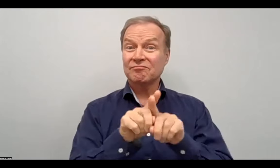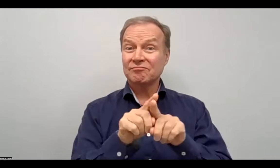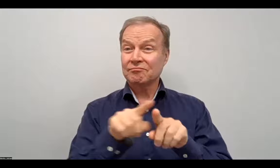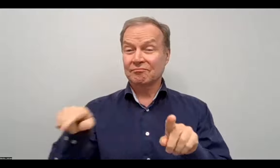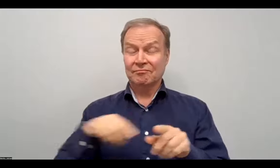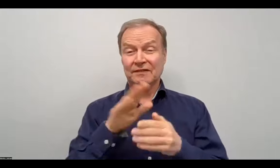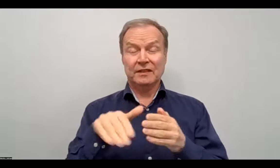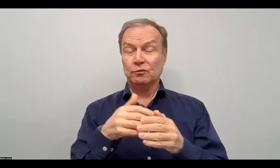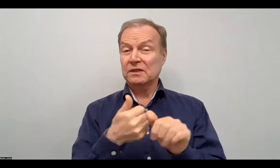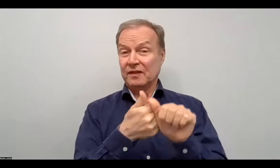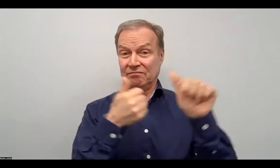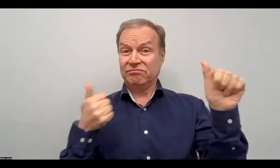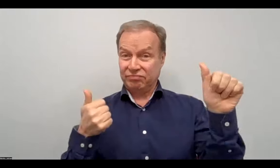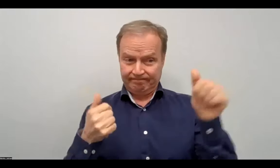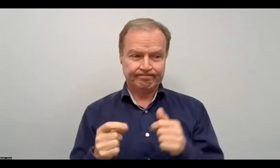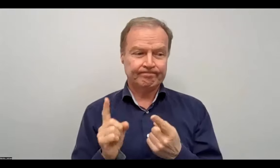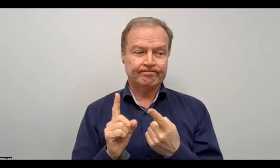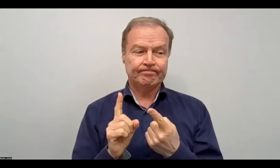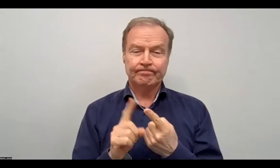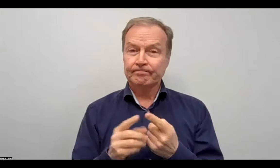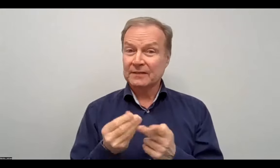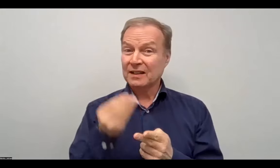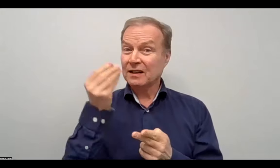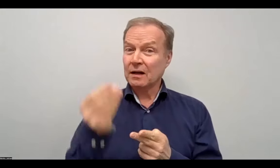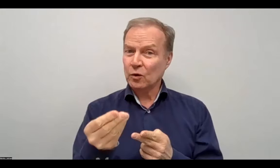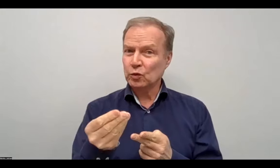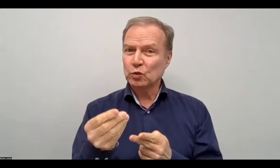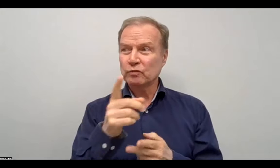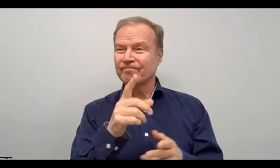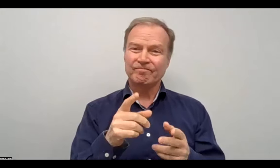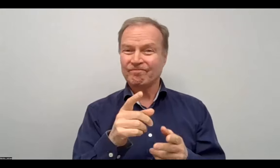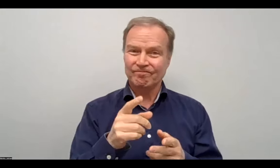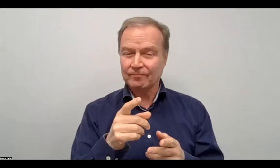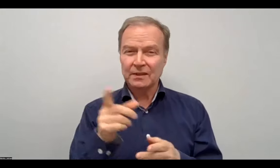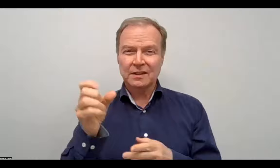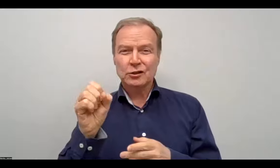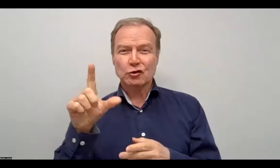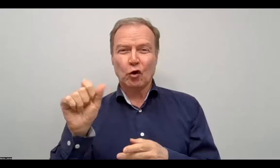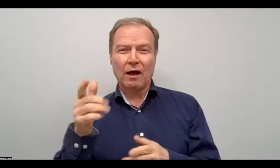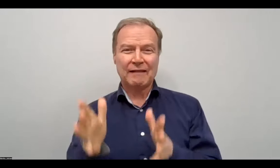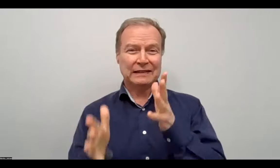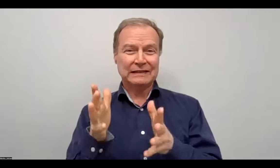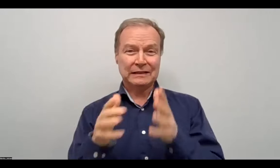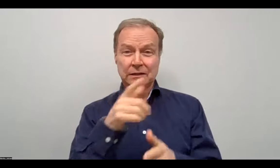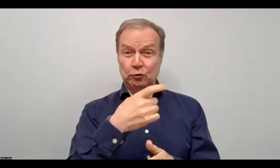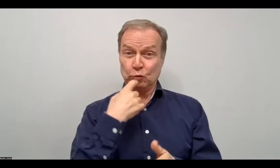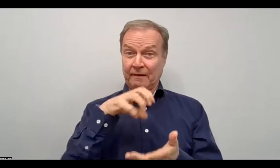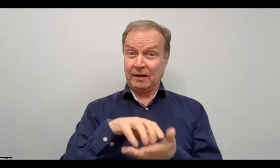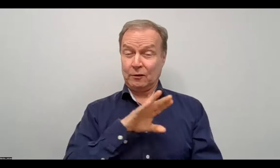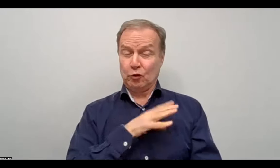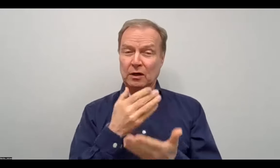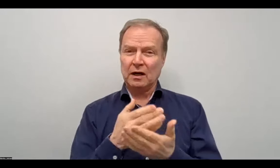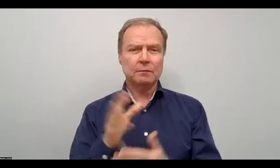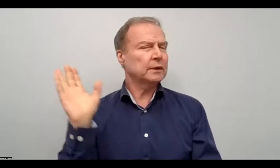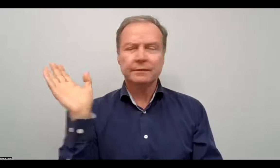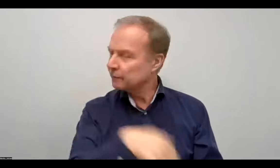kelloa katsoo. Mutta yhdenvertaisuuden toteutuminen on edelleen kaukana. Rahoituksen aiheuttamat